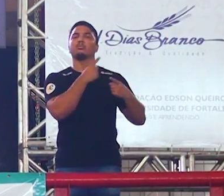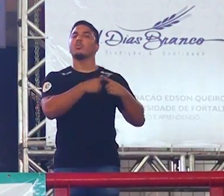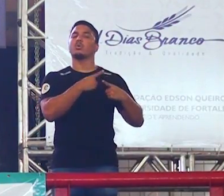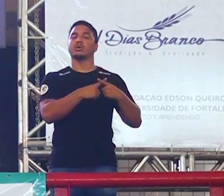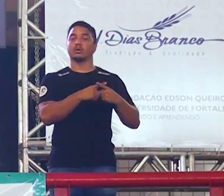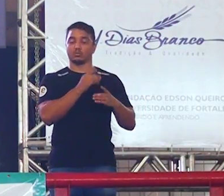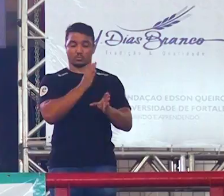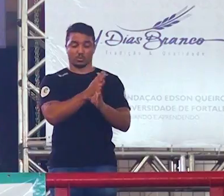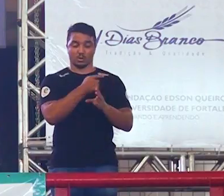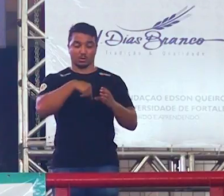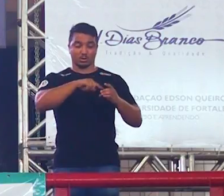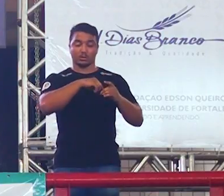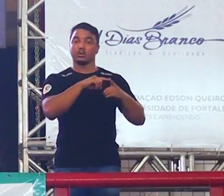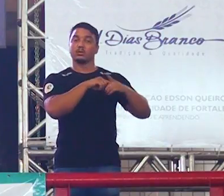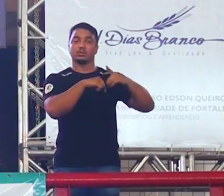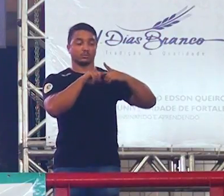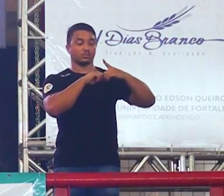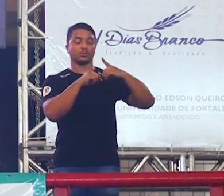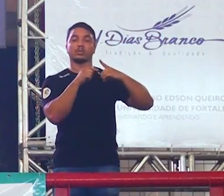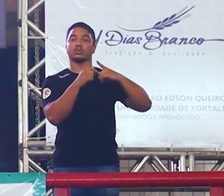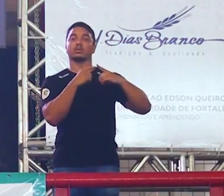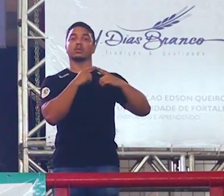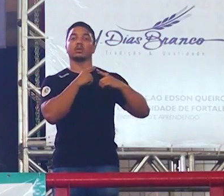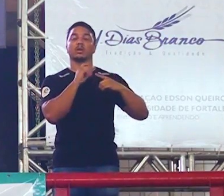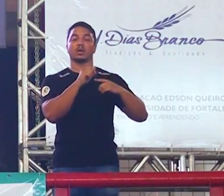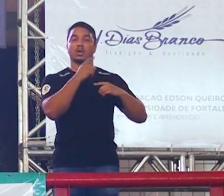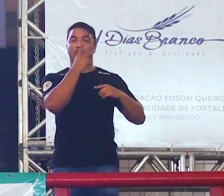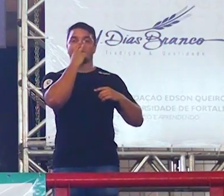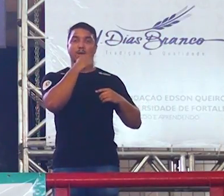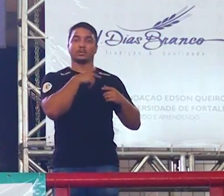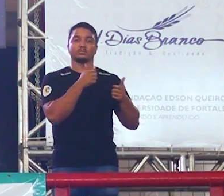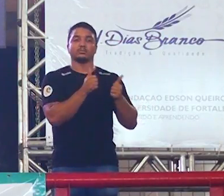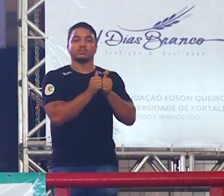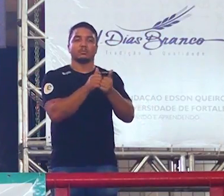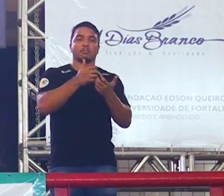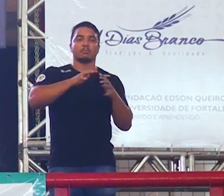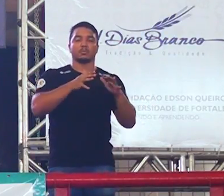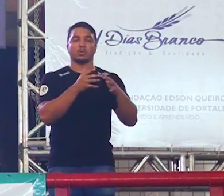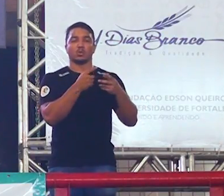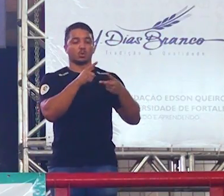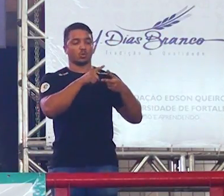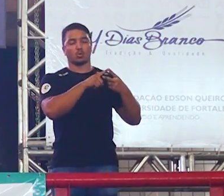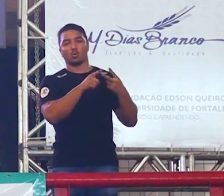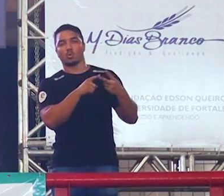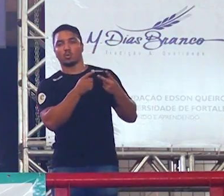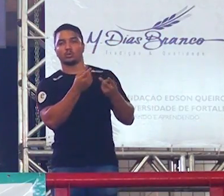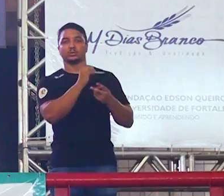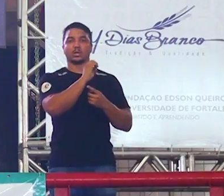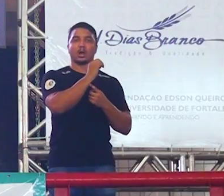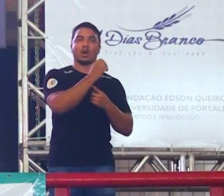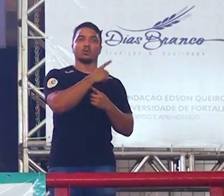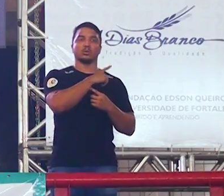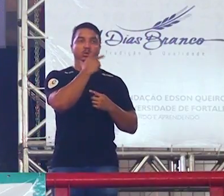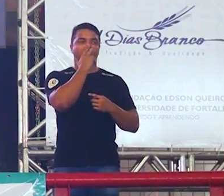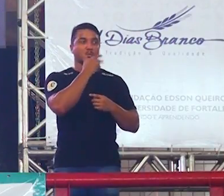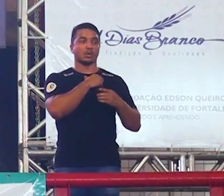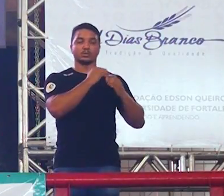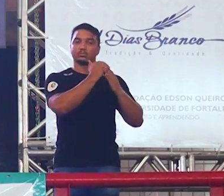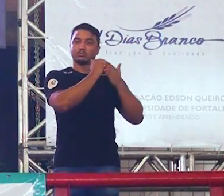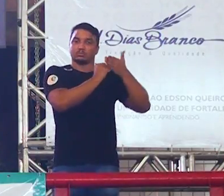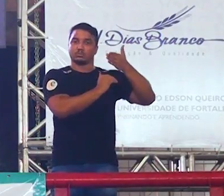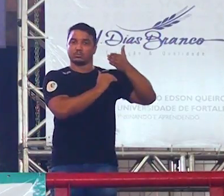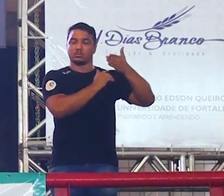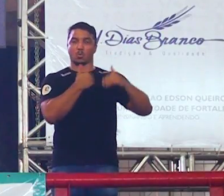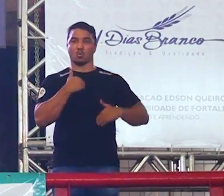quê? Porque os testículos, eles vão trabalhar cerca de 2 a 3 graus a uma temperatura inferior